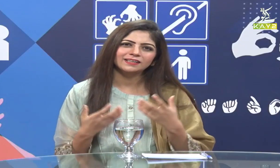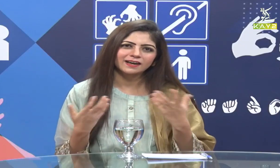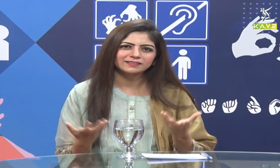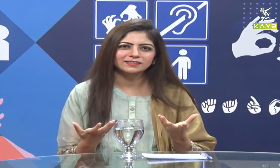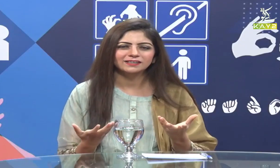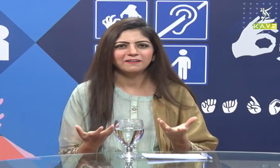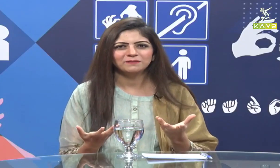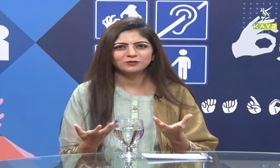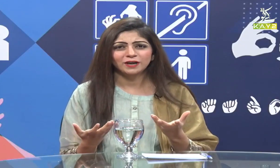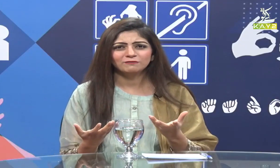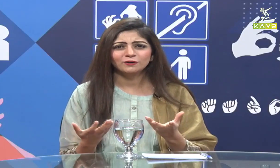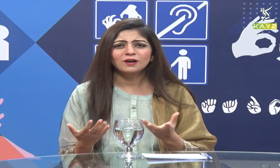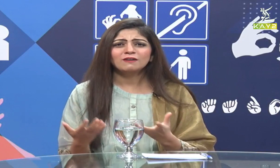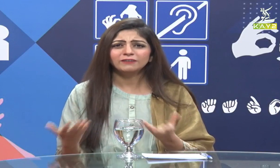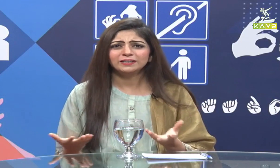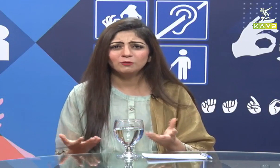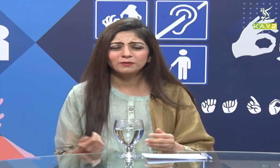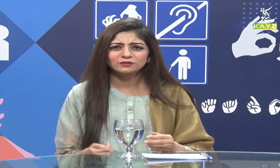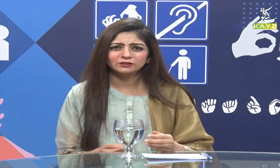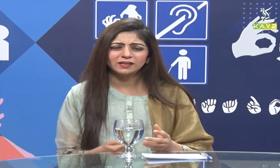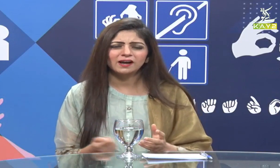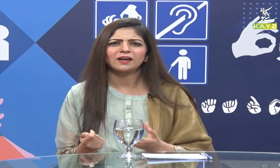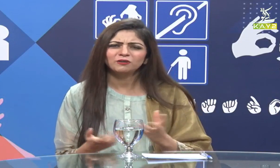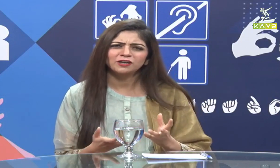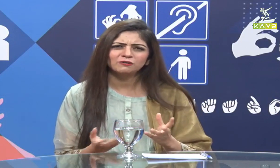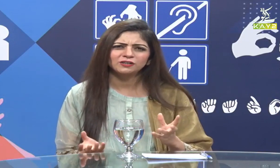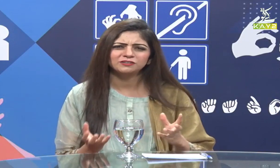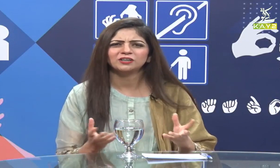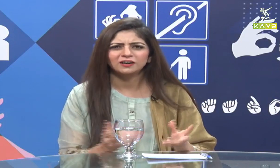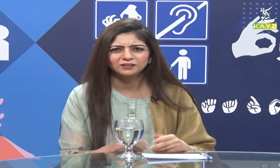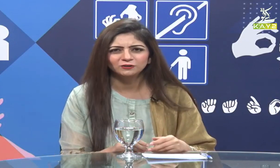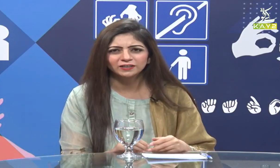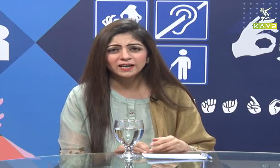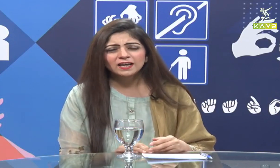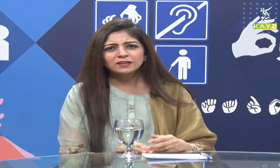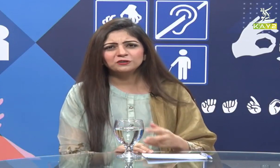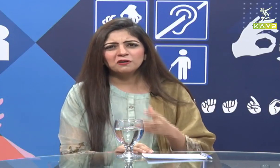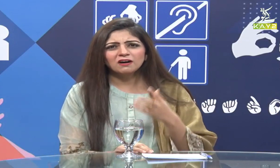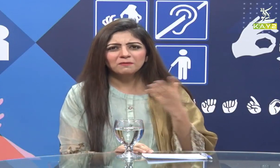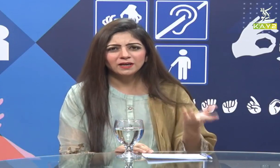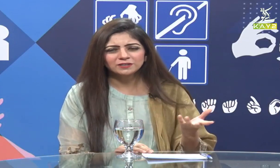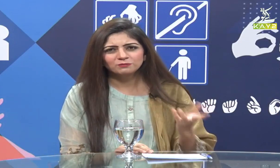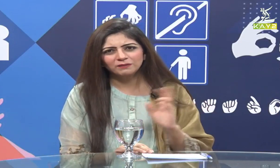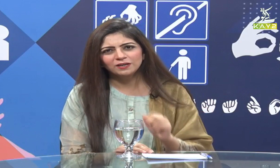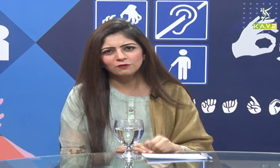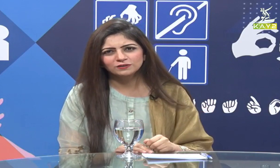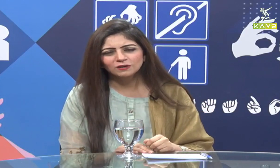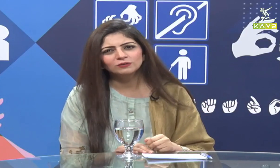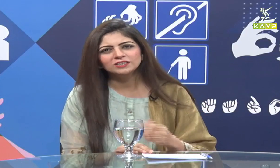हर किसी की लाइफ में जो है वो फ़नी मोमेंट्स होते हैं, हर कोई ना कोई शरारती होता है। तो हमारे जो मेन होस्ट हैं उनकी